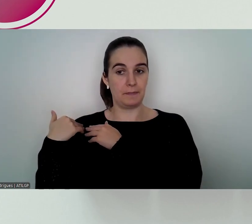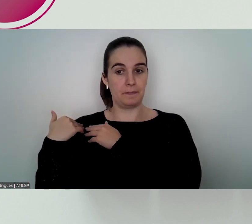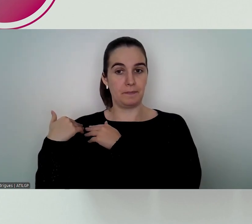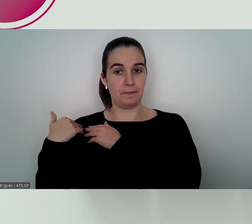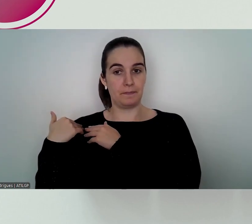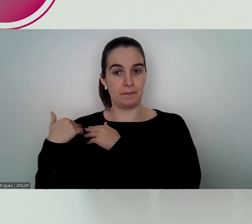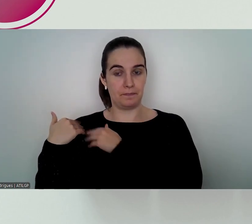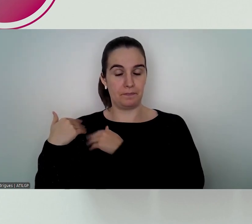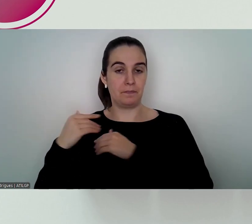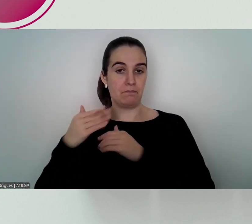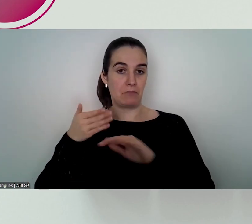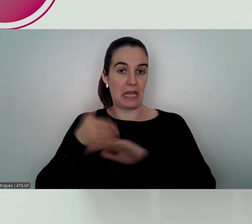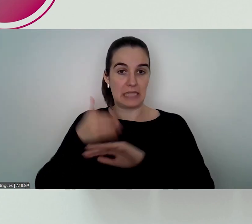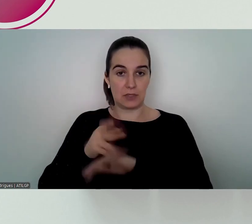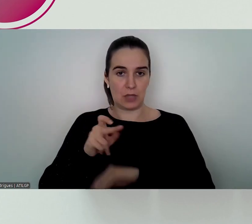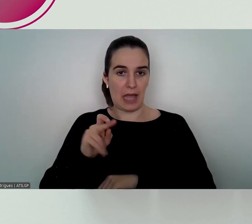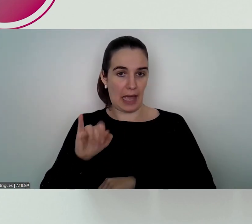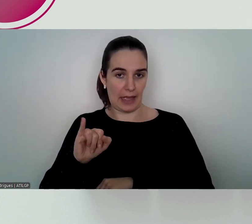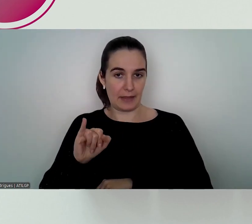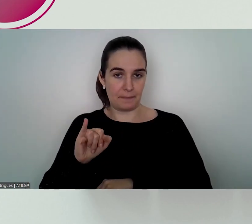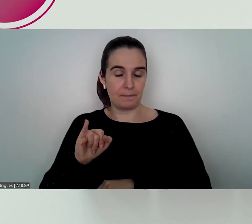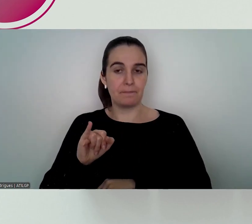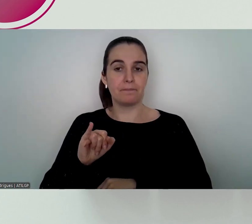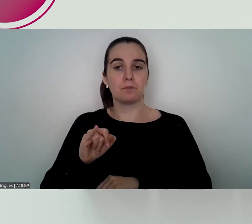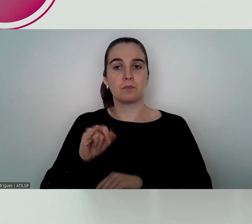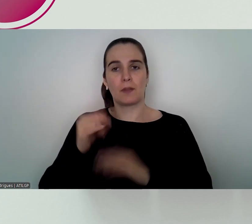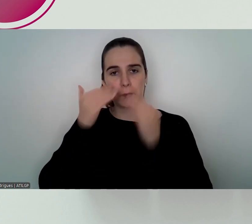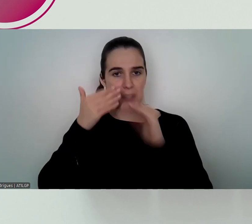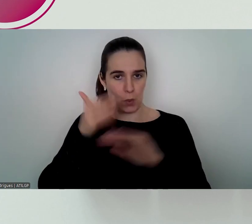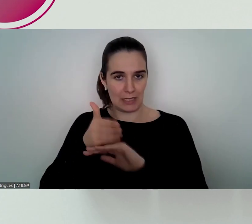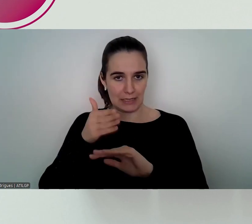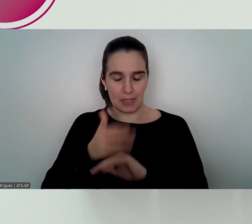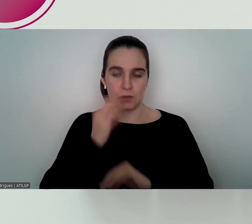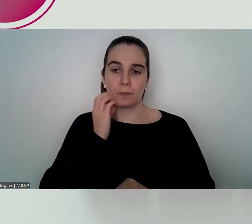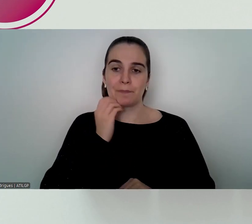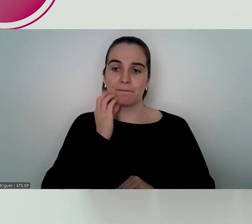RAI, portanto, acesso aos documentos, acesso à informação,